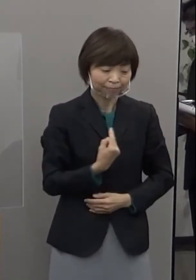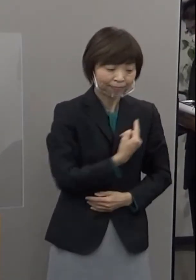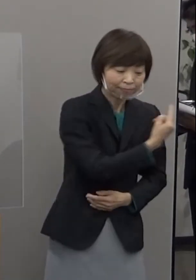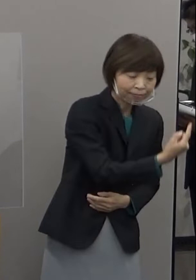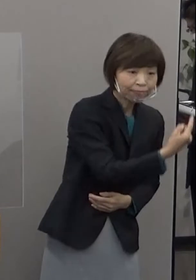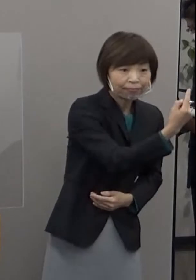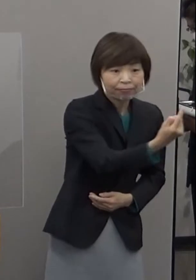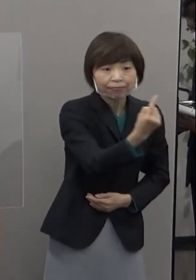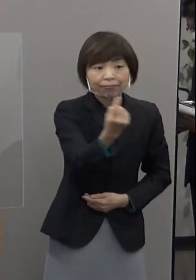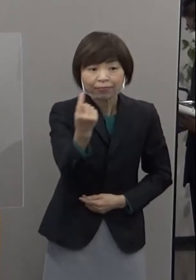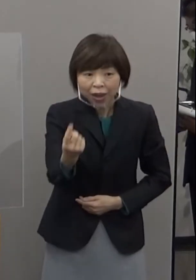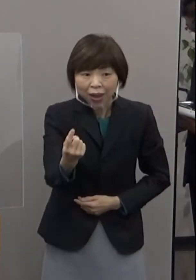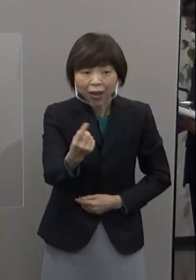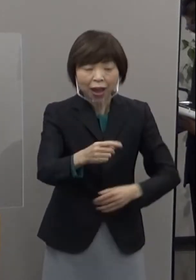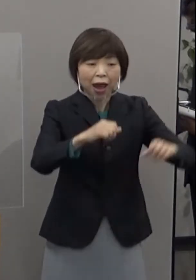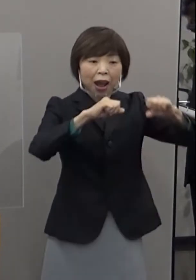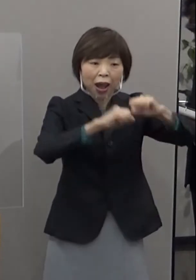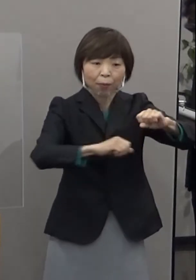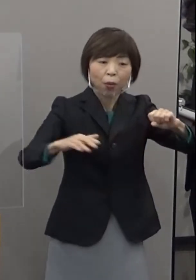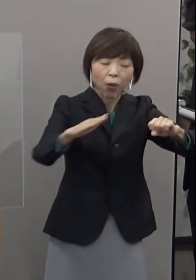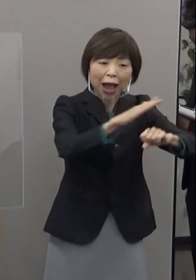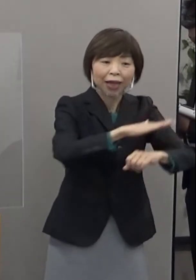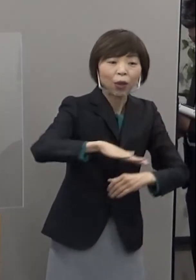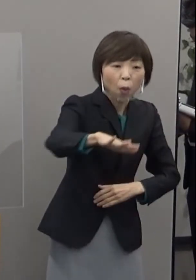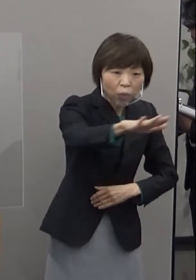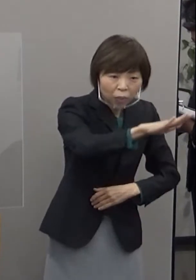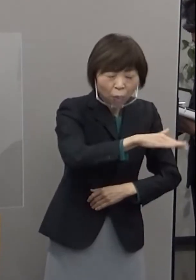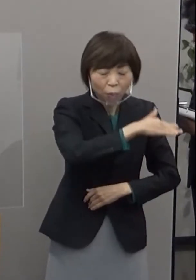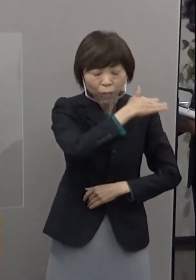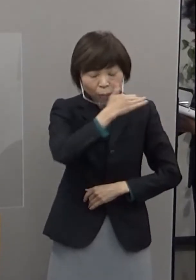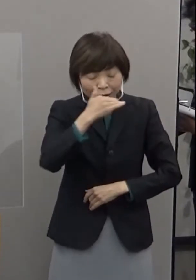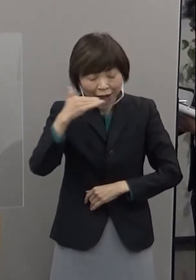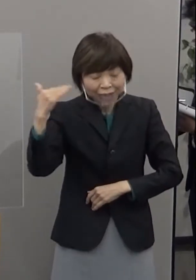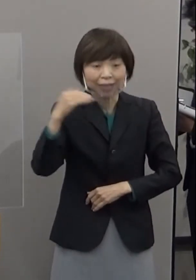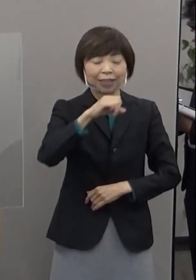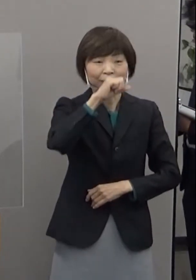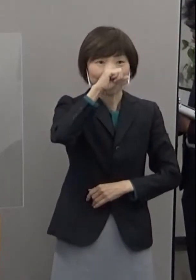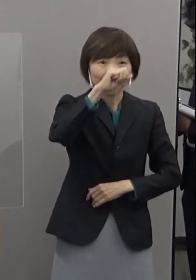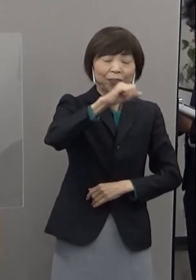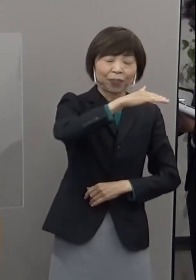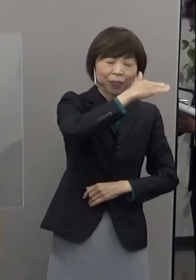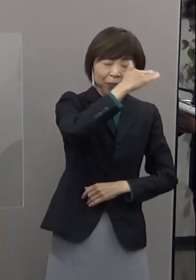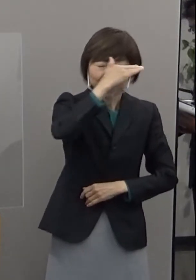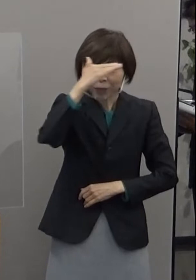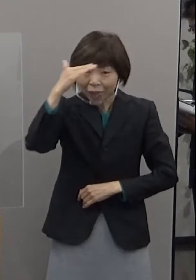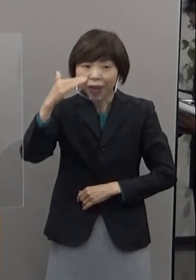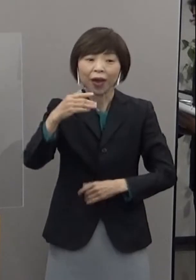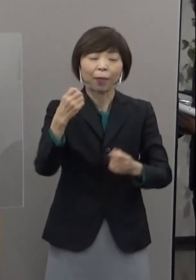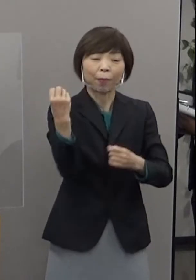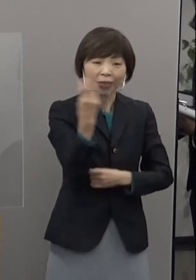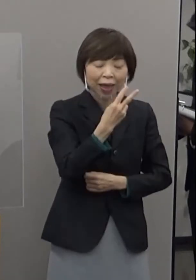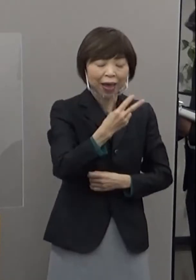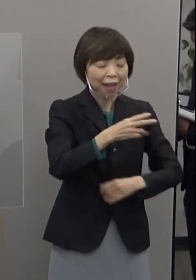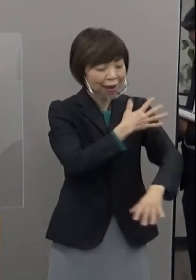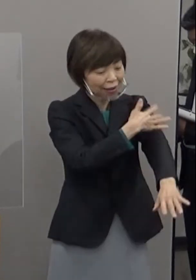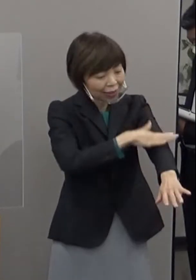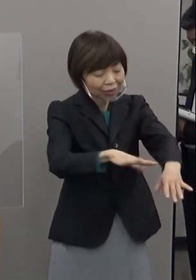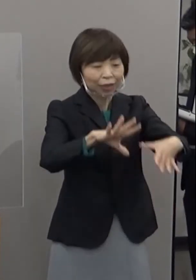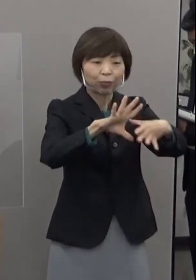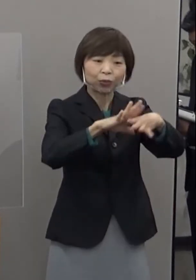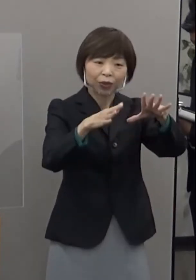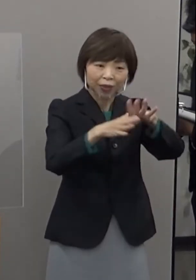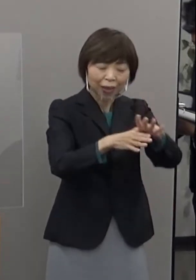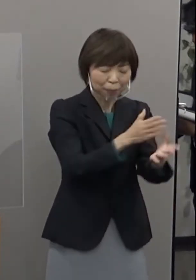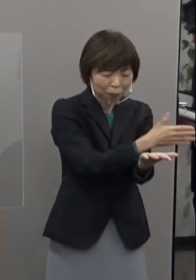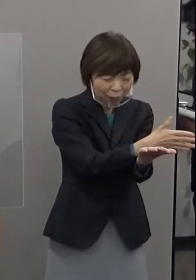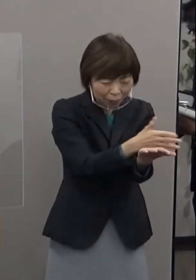ればですね、関門海峡の素晴らしい景観とともに歴史や文化を丸ごと楽しめるイベントとなります